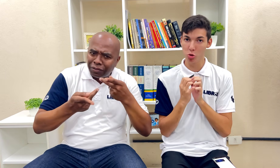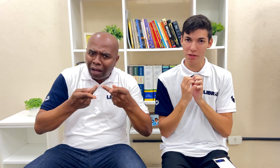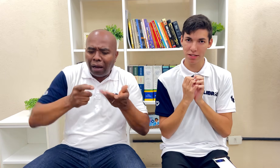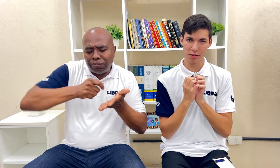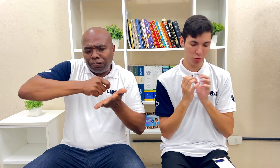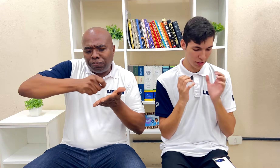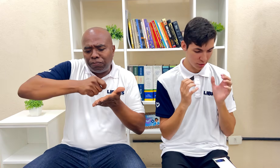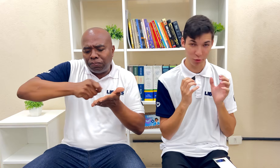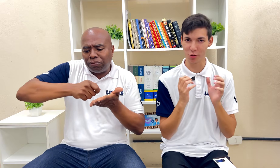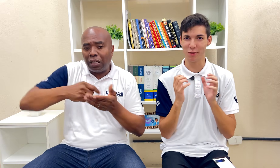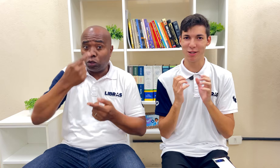dúvidas.